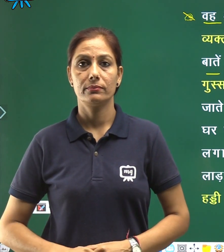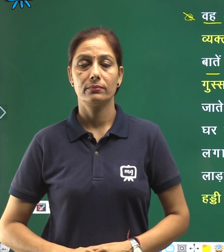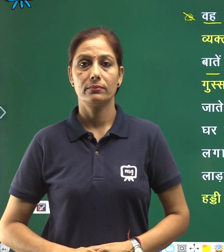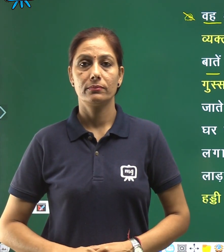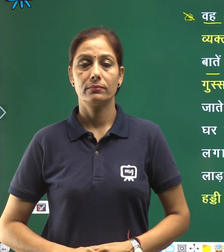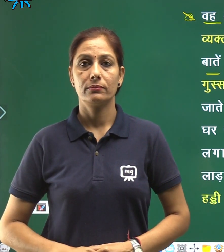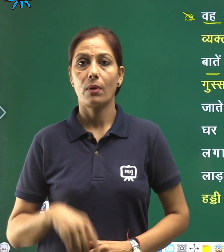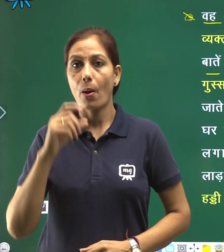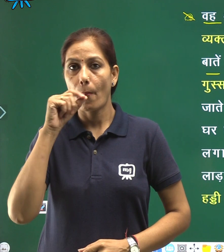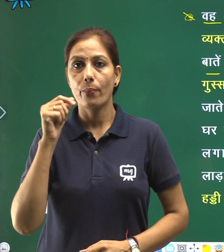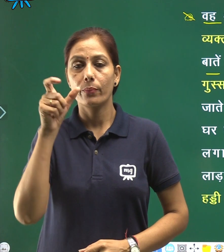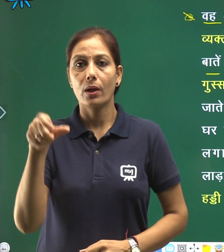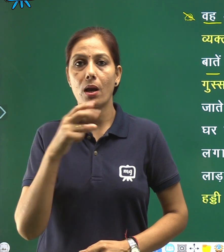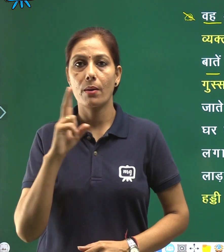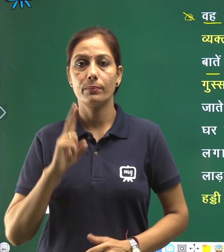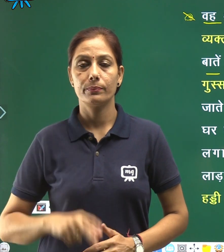गोपाल प्रसाद